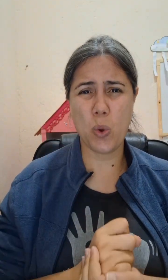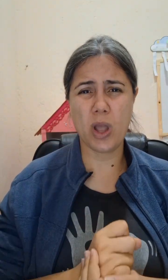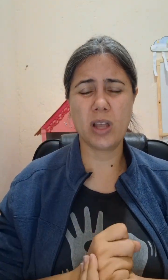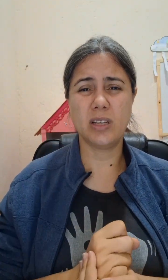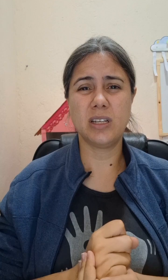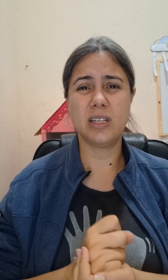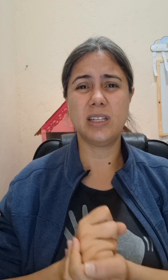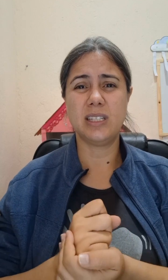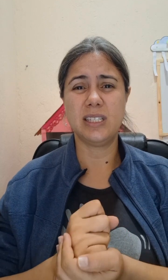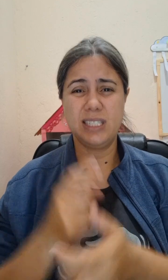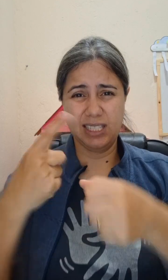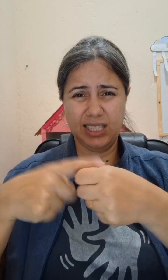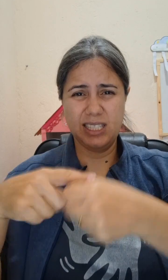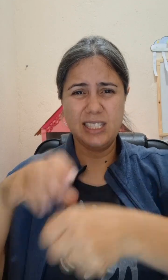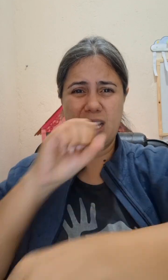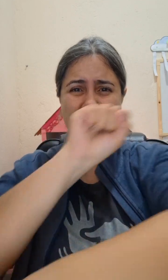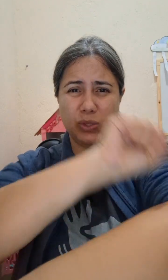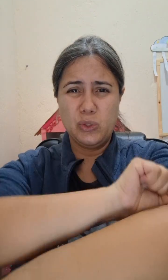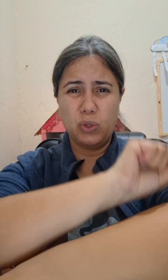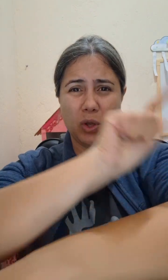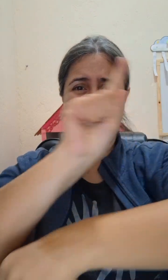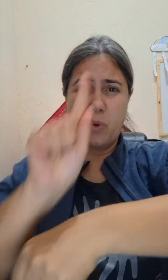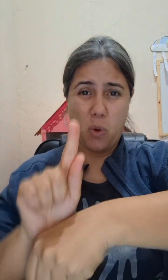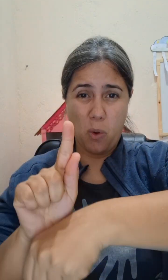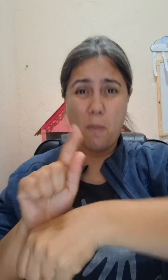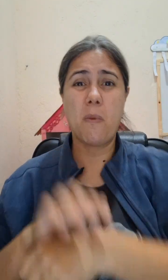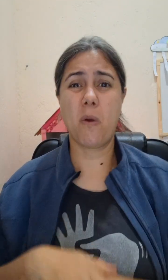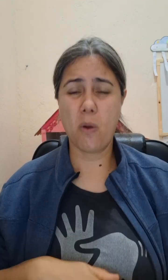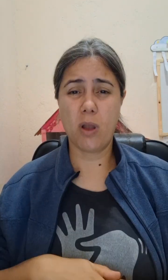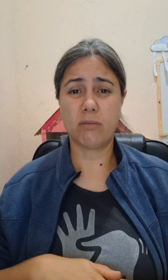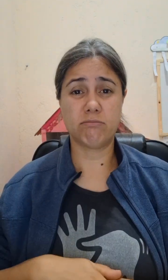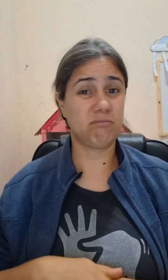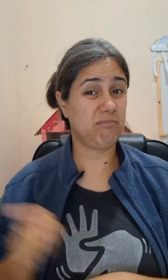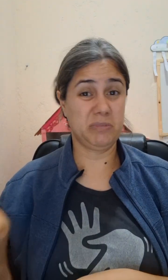Por quê? Porque banalizaram o casamento.